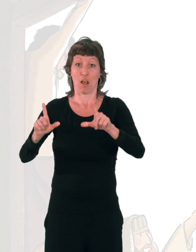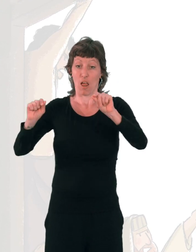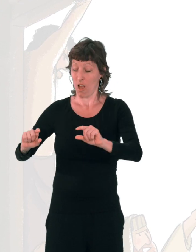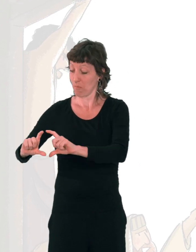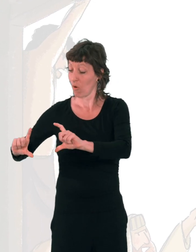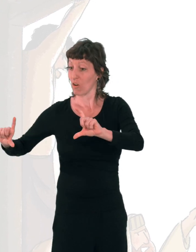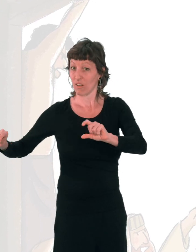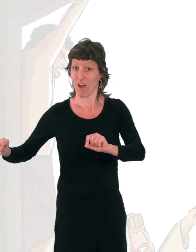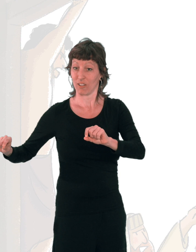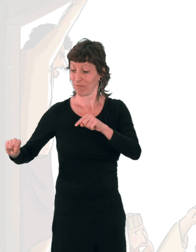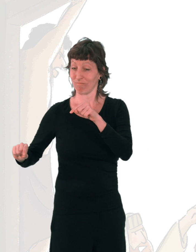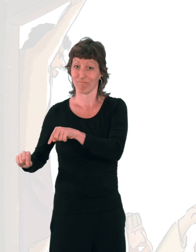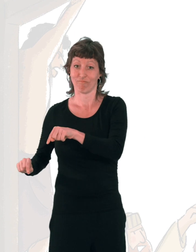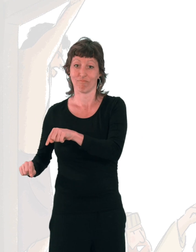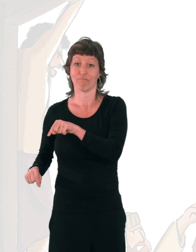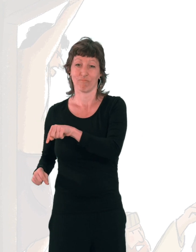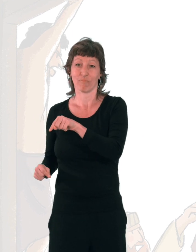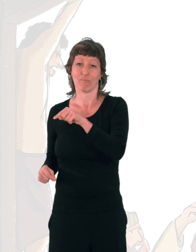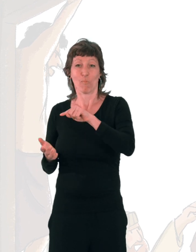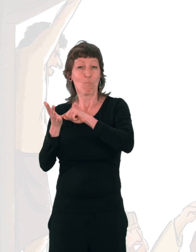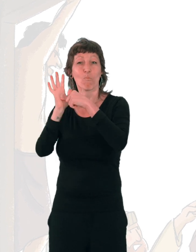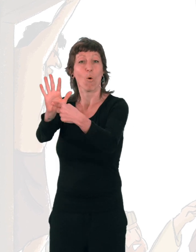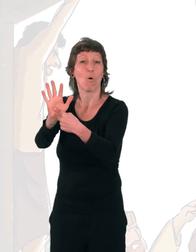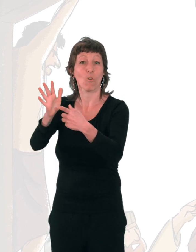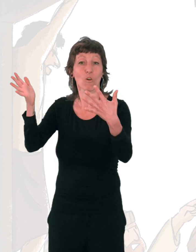Il y a une pancarte qui indique pourquoi Jésus est condamné.